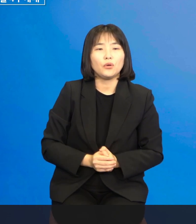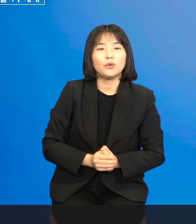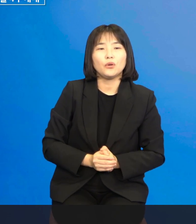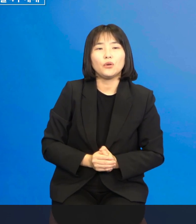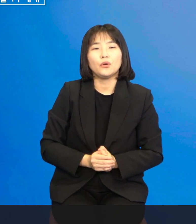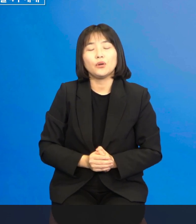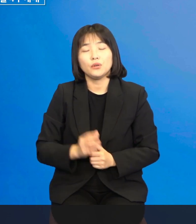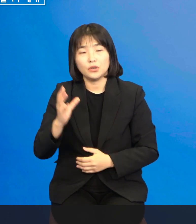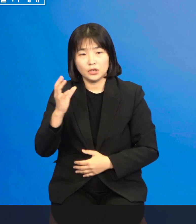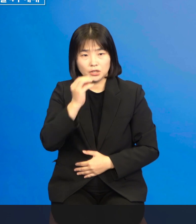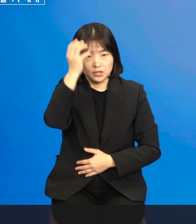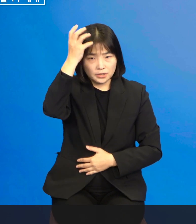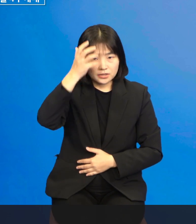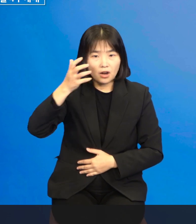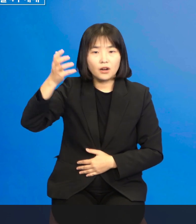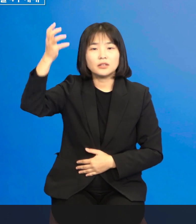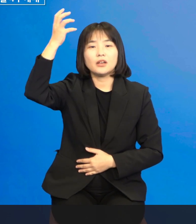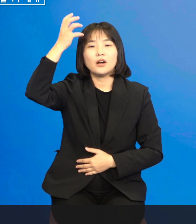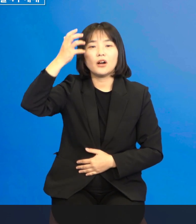성령이여